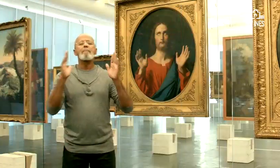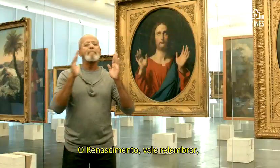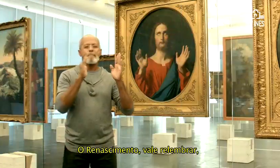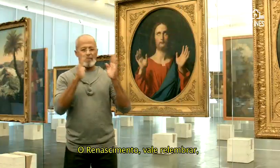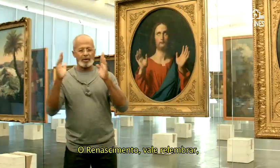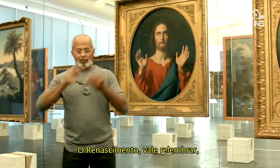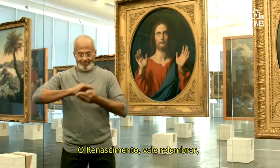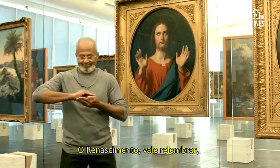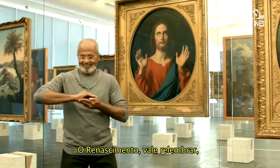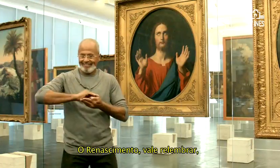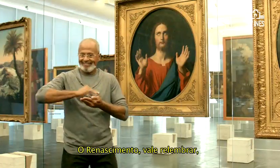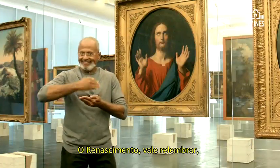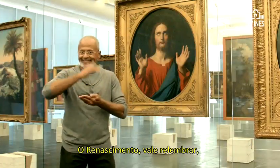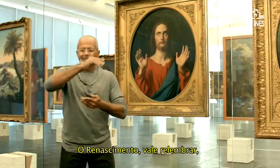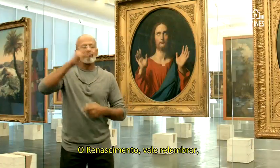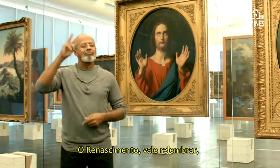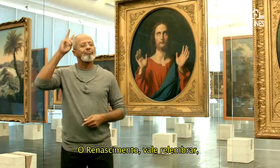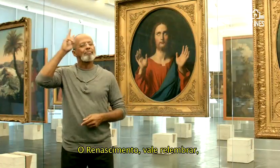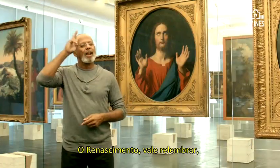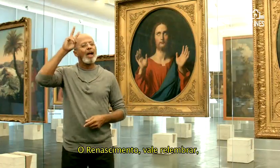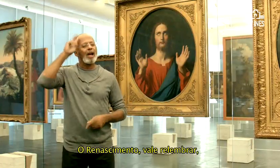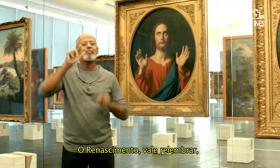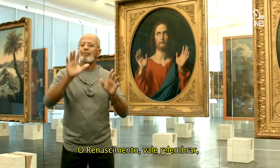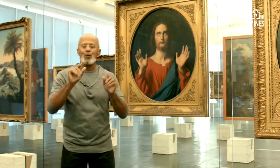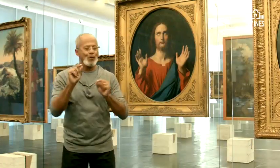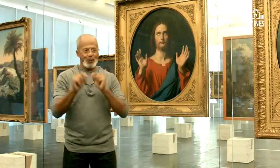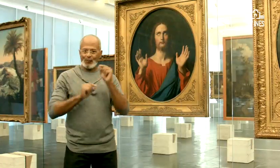O Renascimento, vale relembrar,